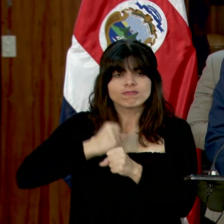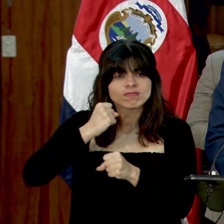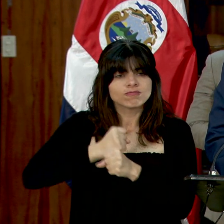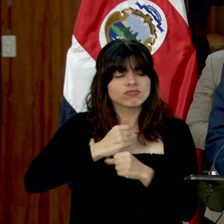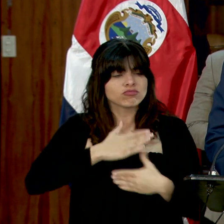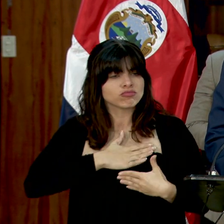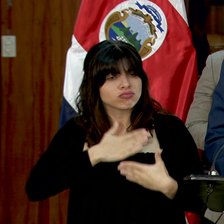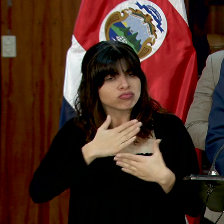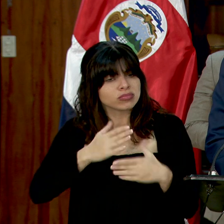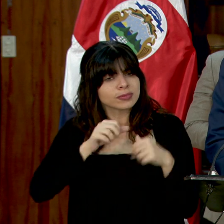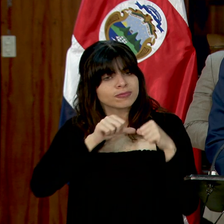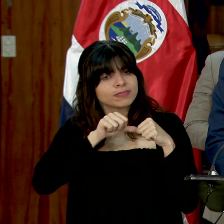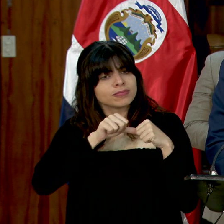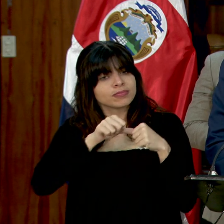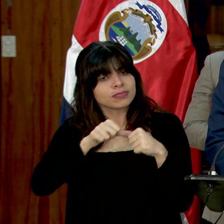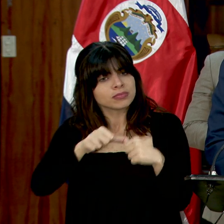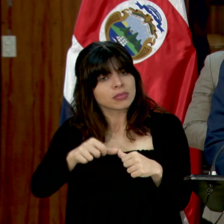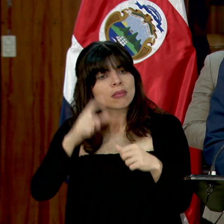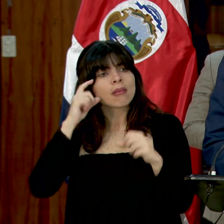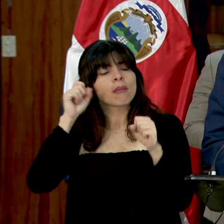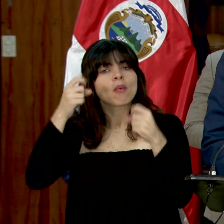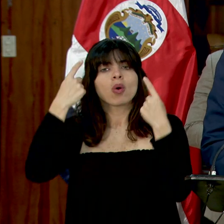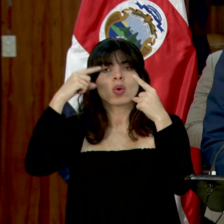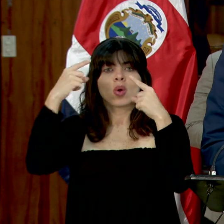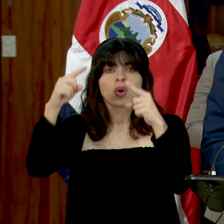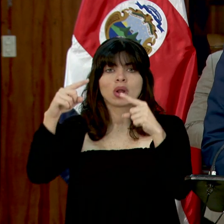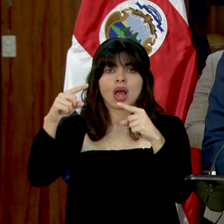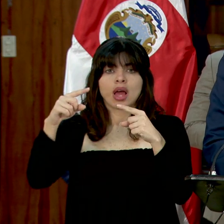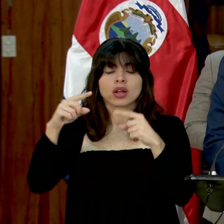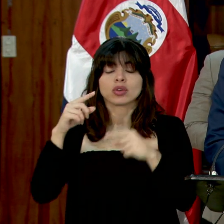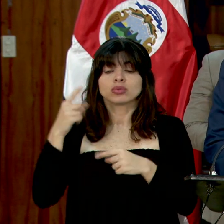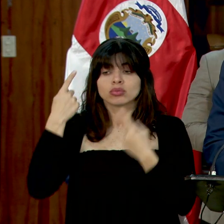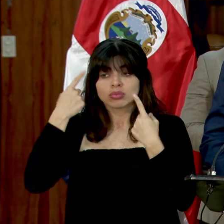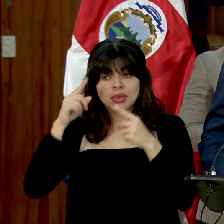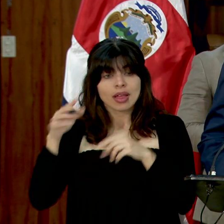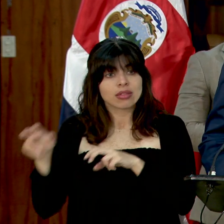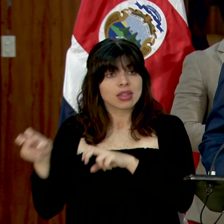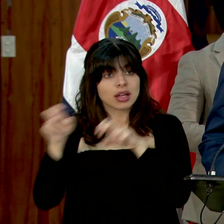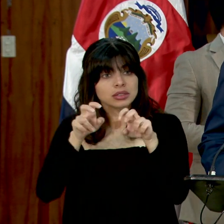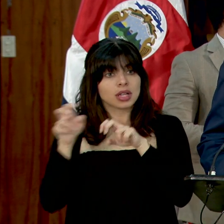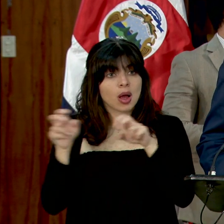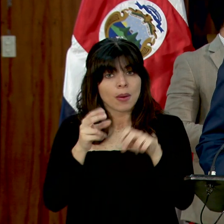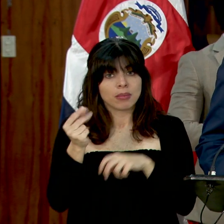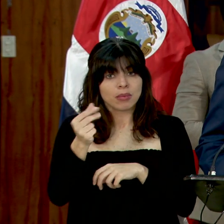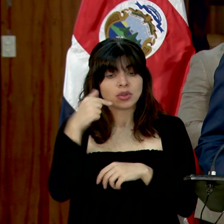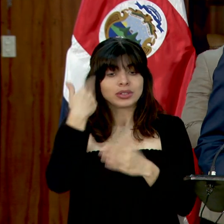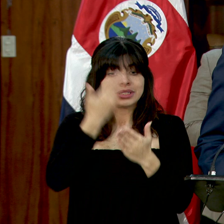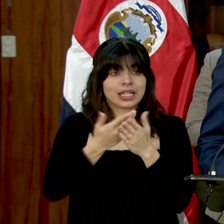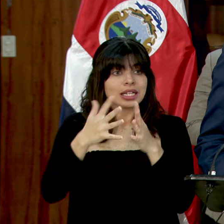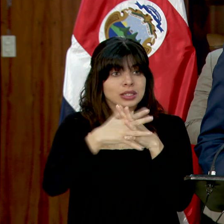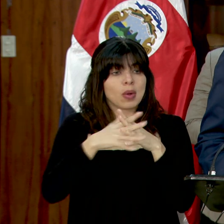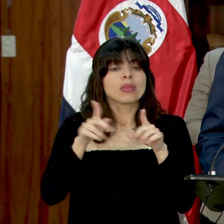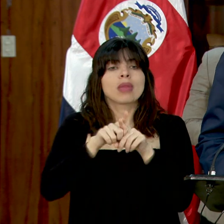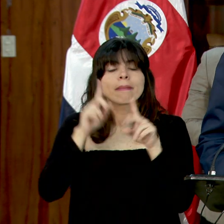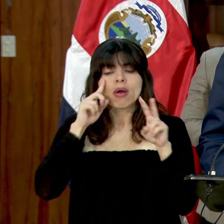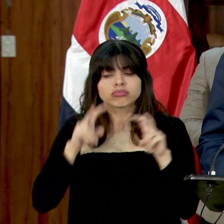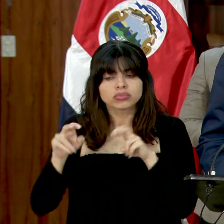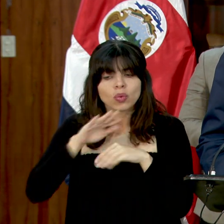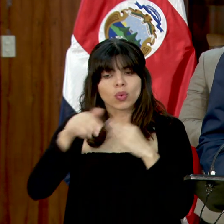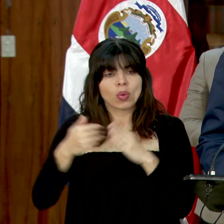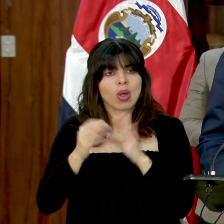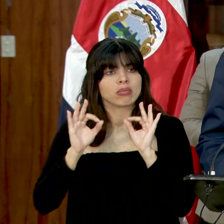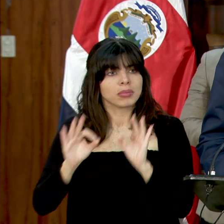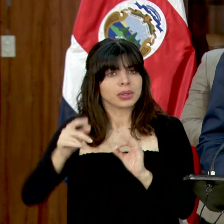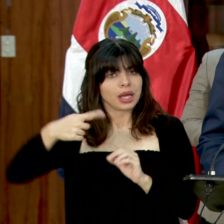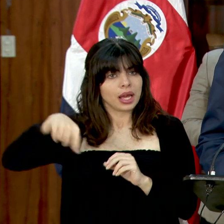denodada y permanente para lograr no solamente su pronto traslado hacia los Estados Unidos, sino también su bienestar. En ese